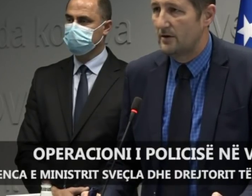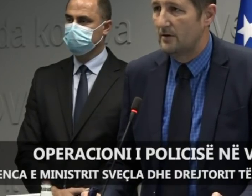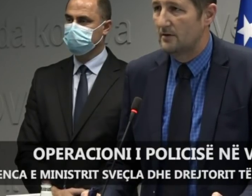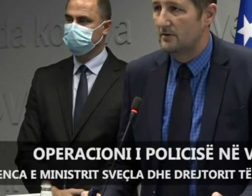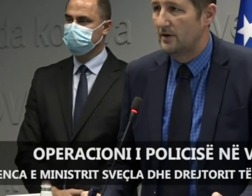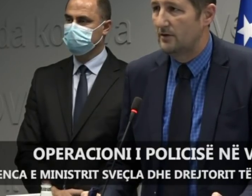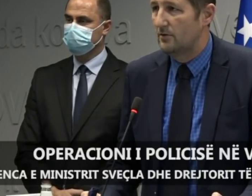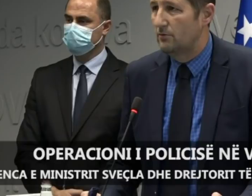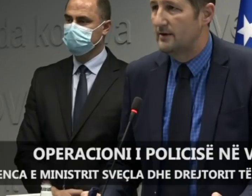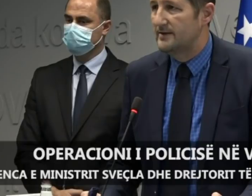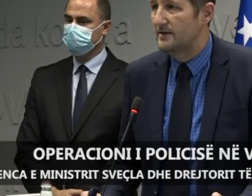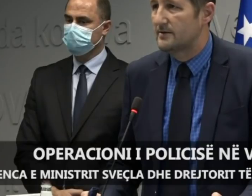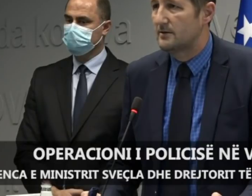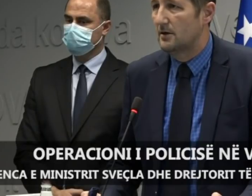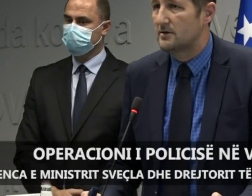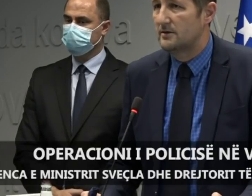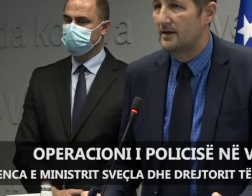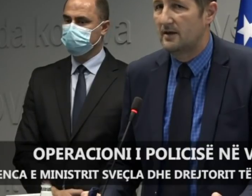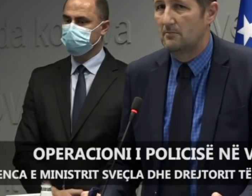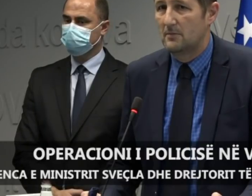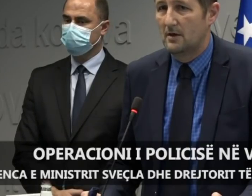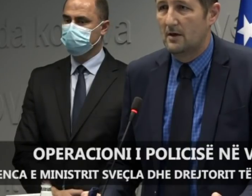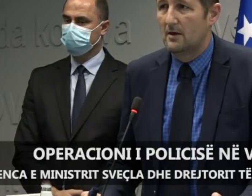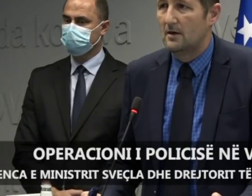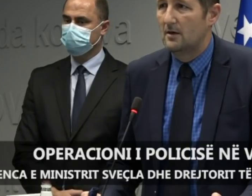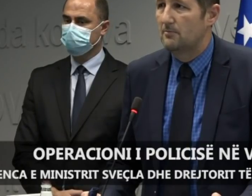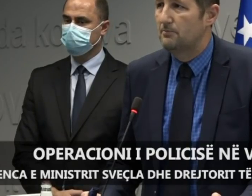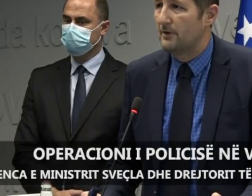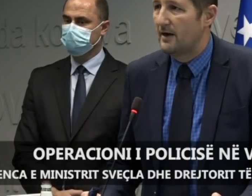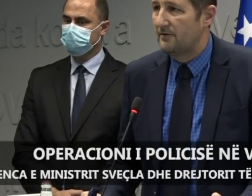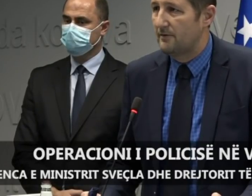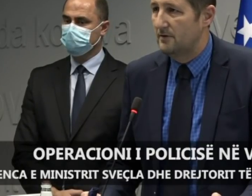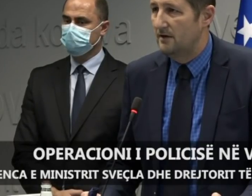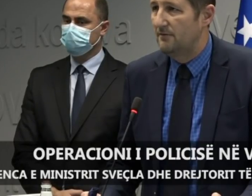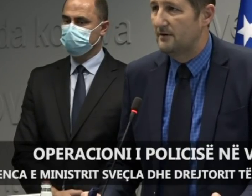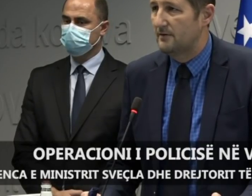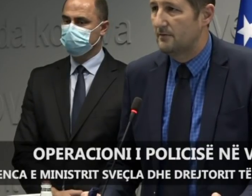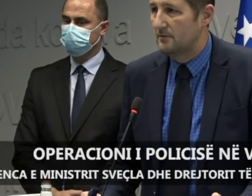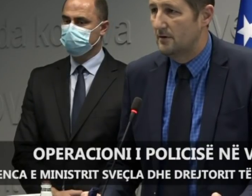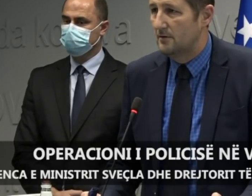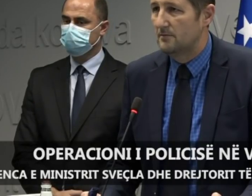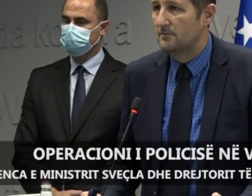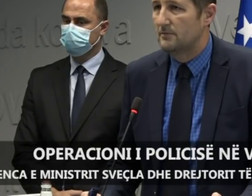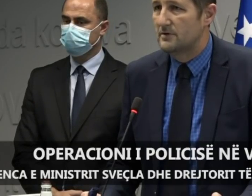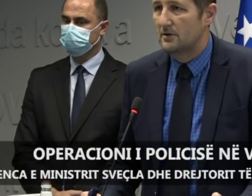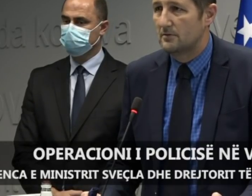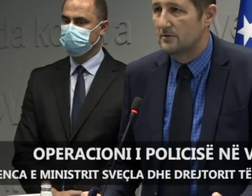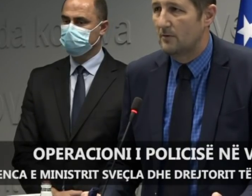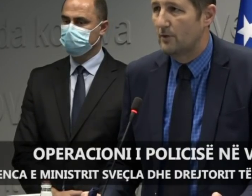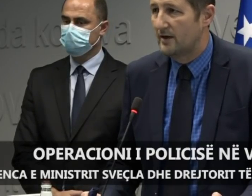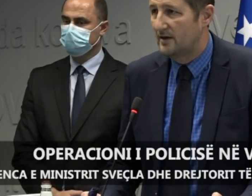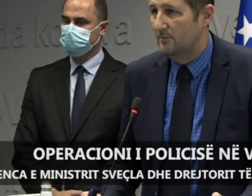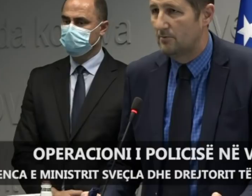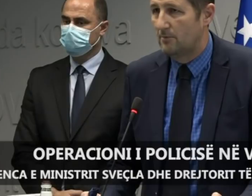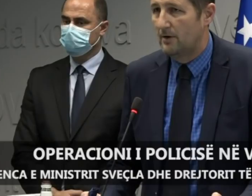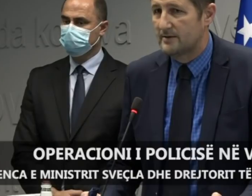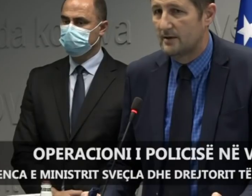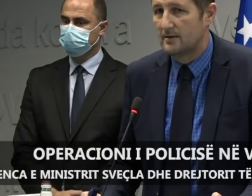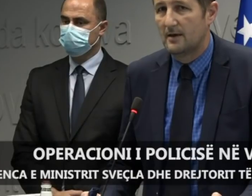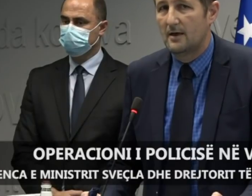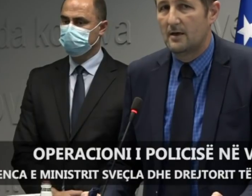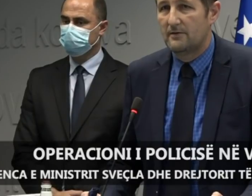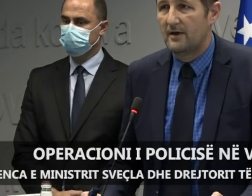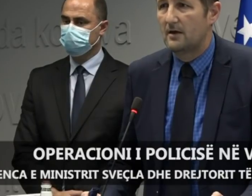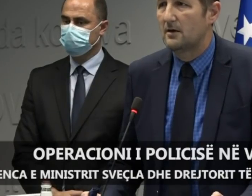që theksoj edhe drejtori policisë është një hetim për rreth një vit që janë bërë hetimet për